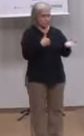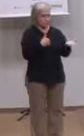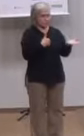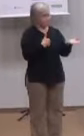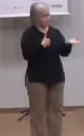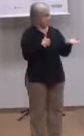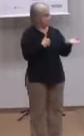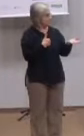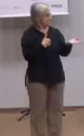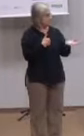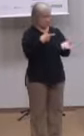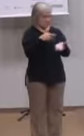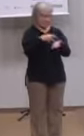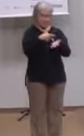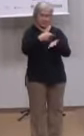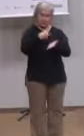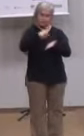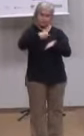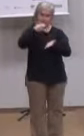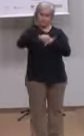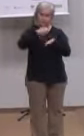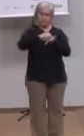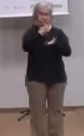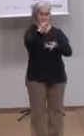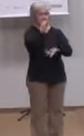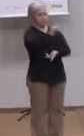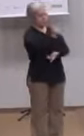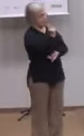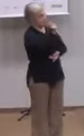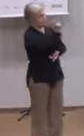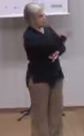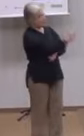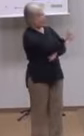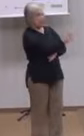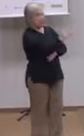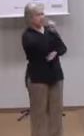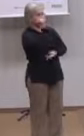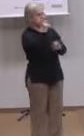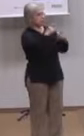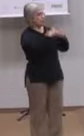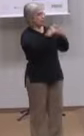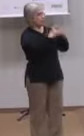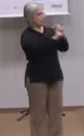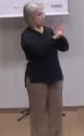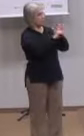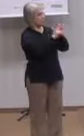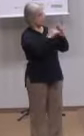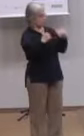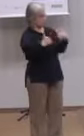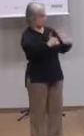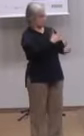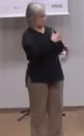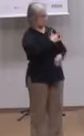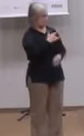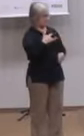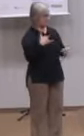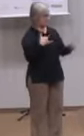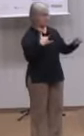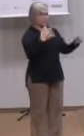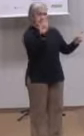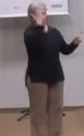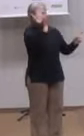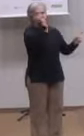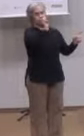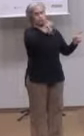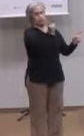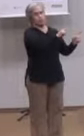indelicadamente, fui forçado a falar aquela senhora representante do Ministério da Saúde, que ela não sabe o que a gente